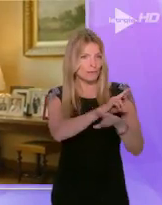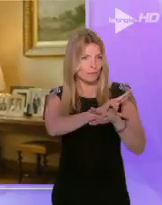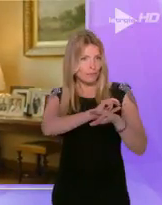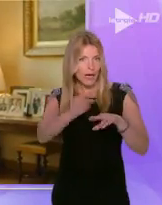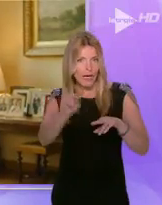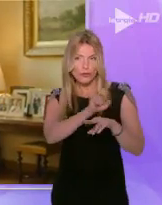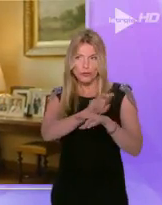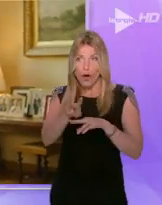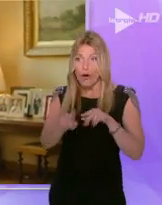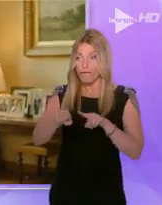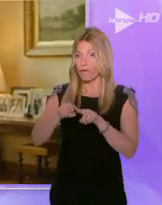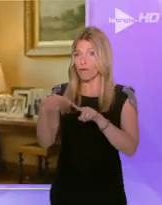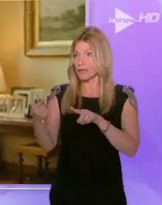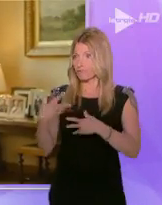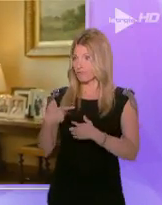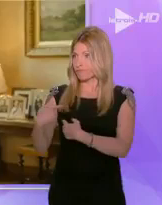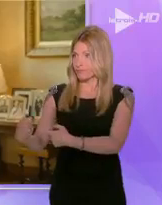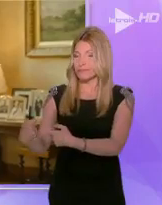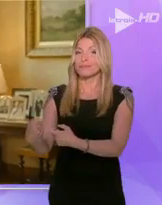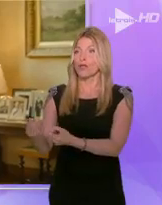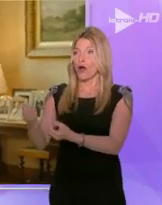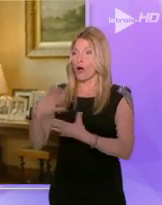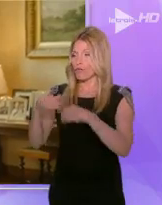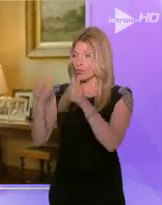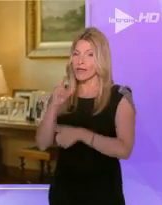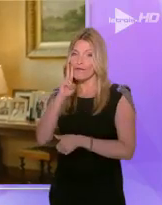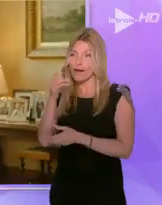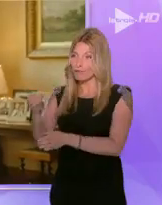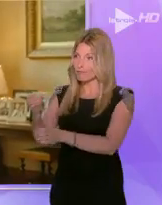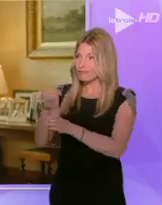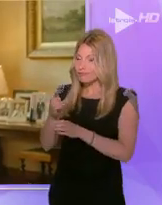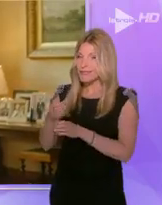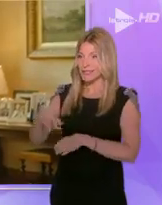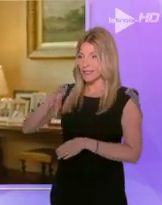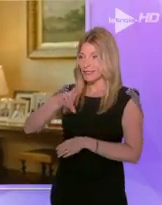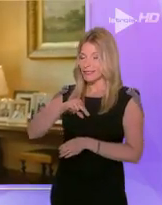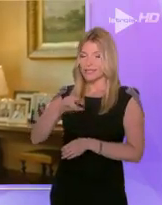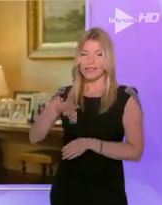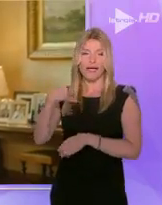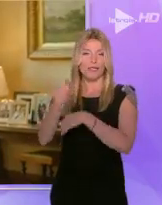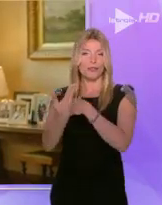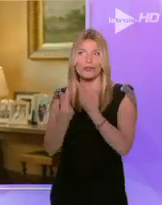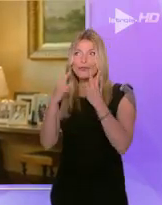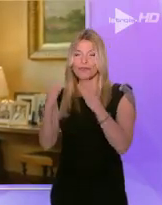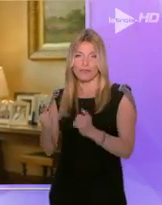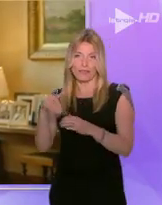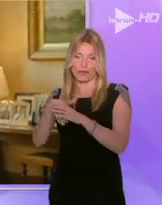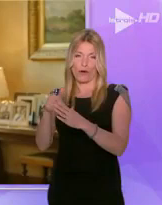par leurs voisins. Ils m'ont offert une bouteille de vin et m'ont dit à quel point ils étaient heureux de vivre dans ce